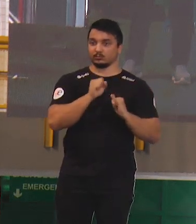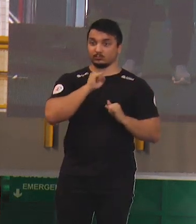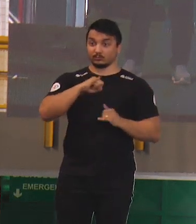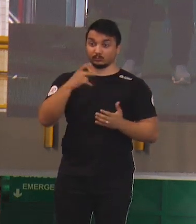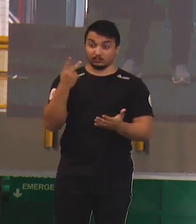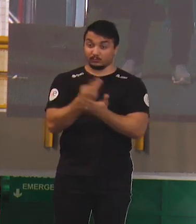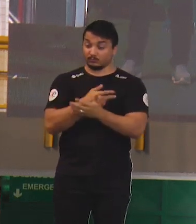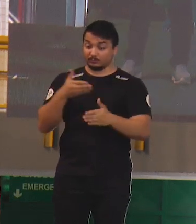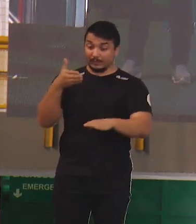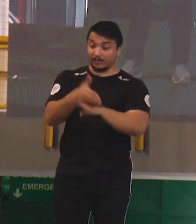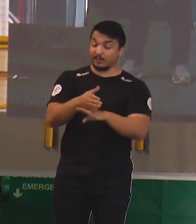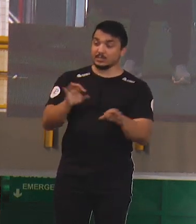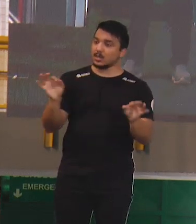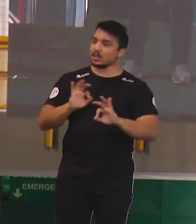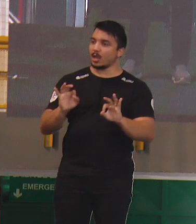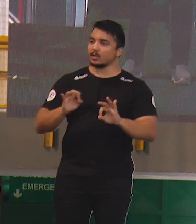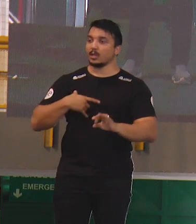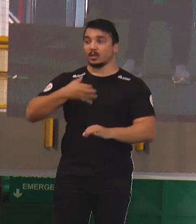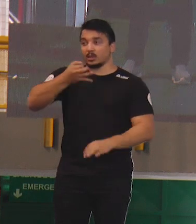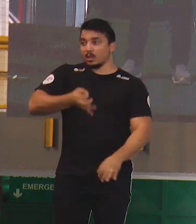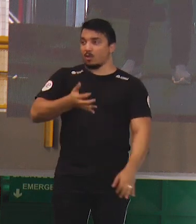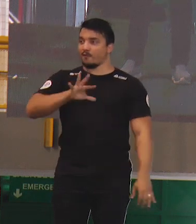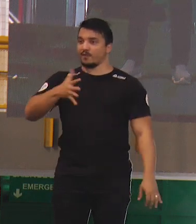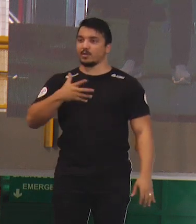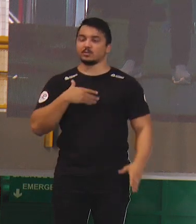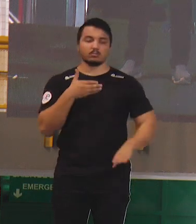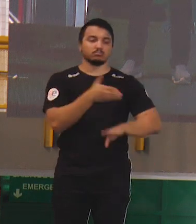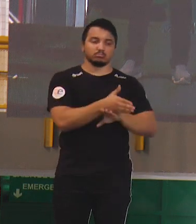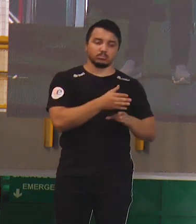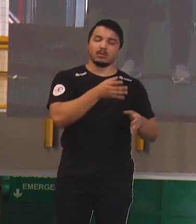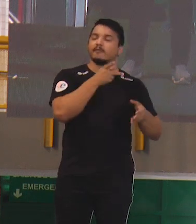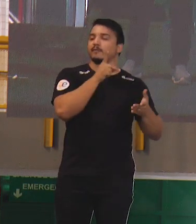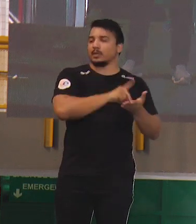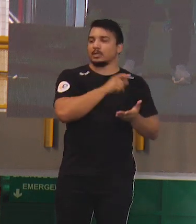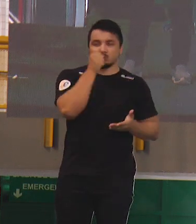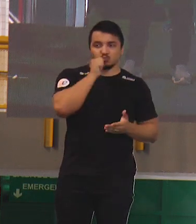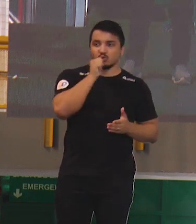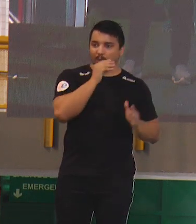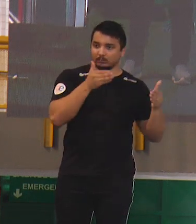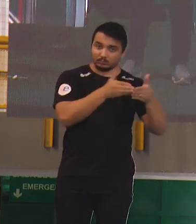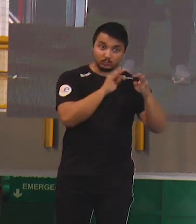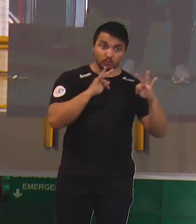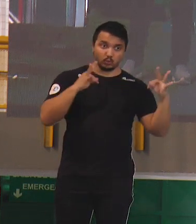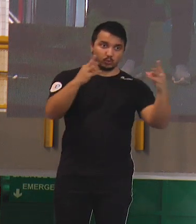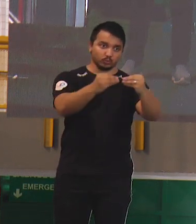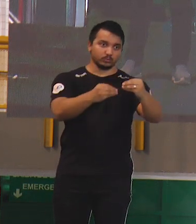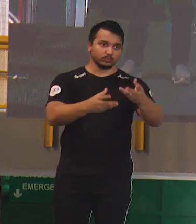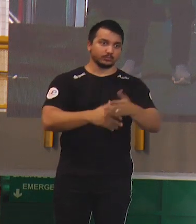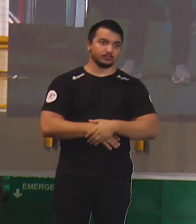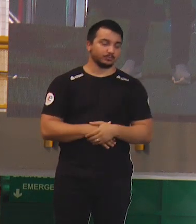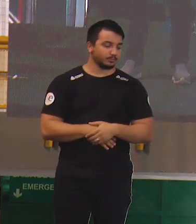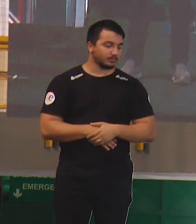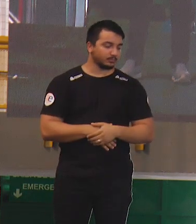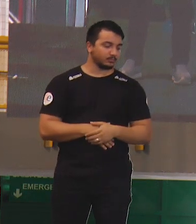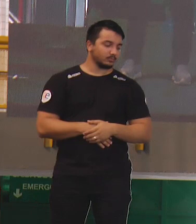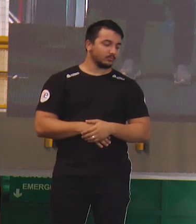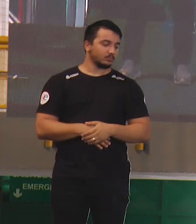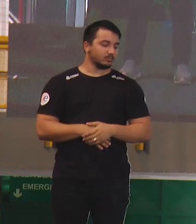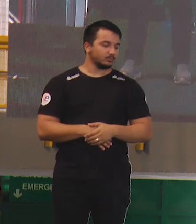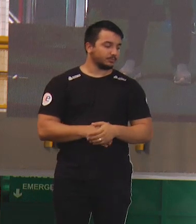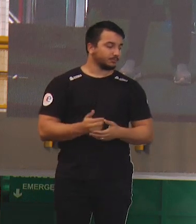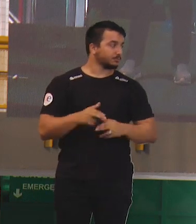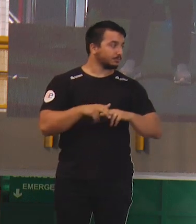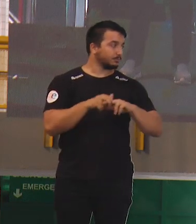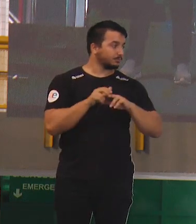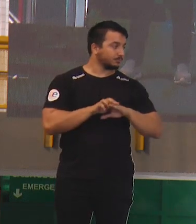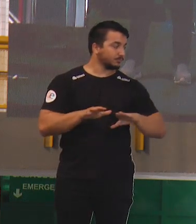nenhuma interferência, a tendência é que sejamos o quê? Do sexo feminino, ok? Então